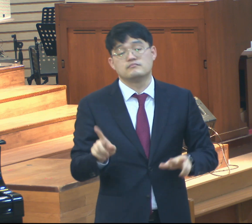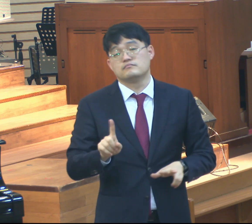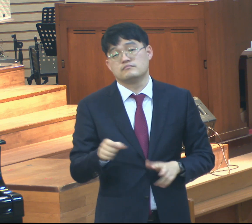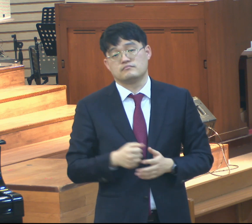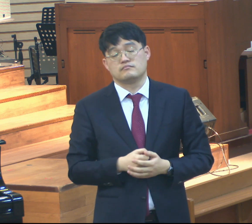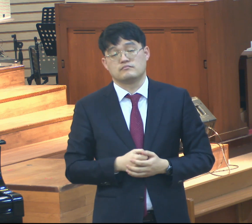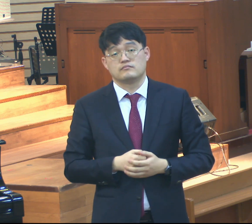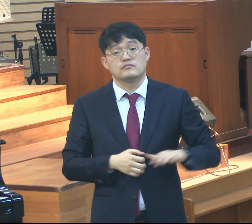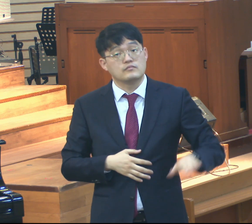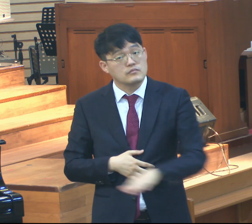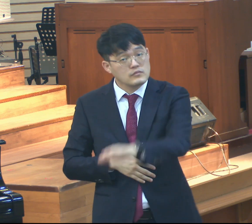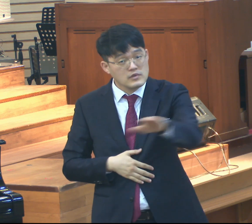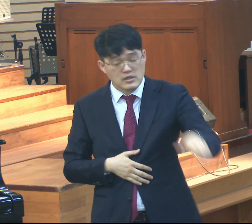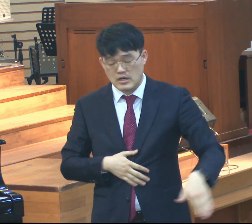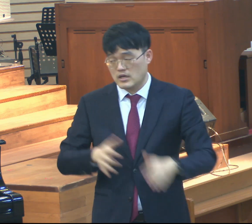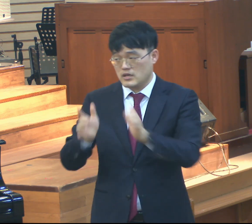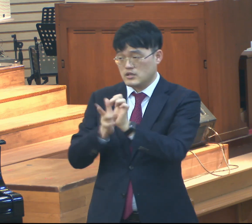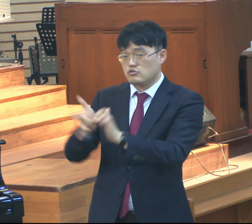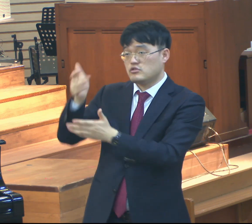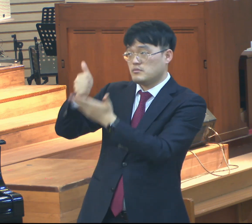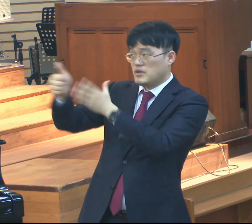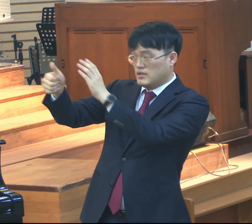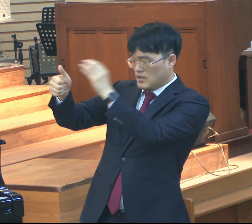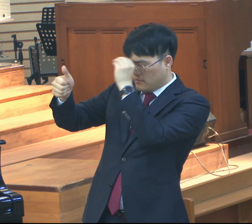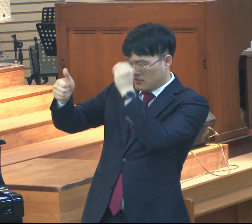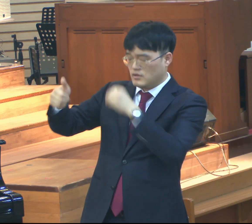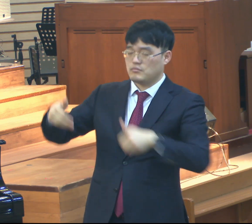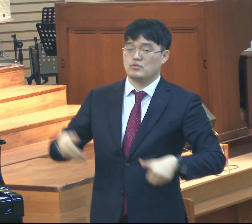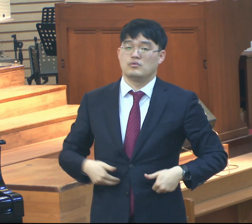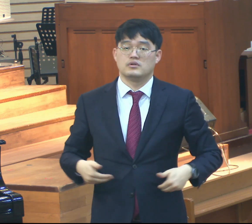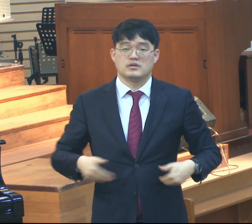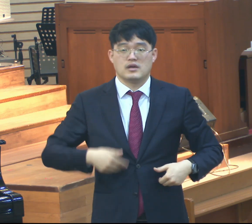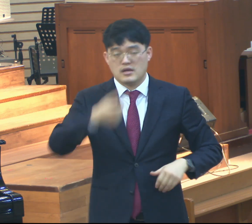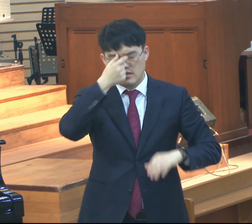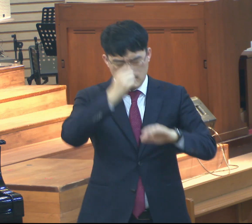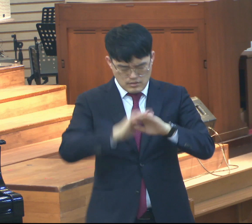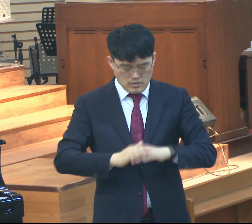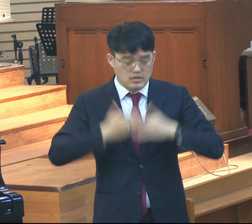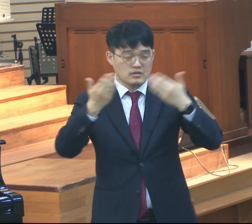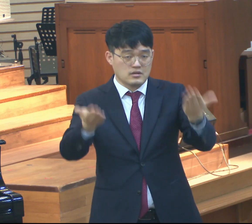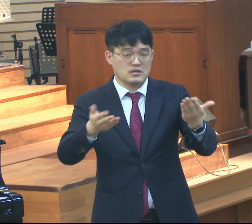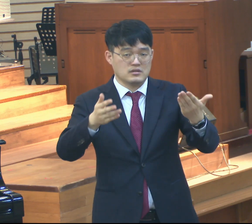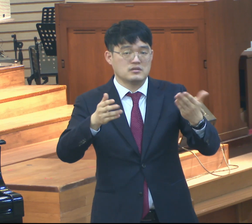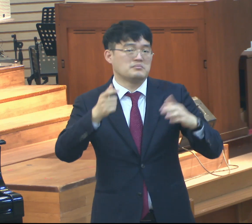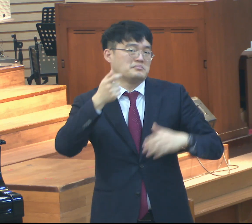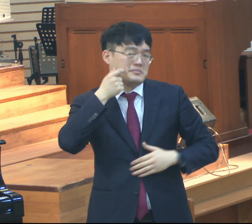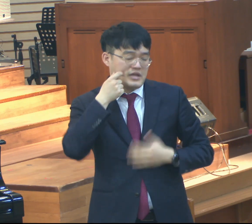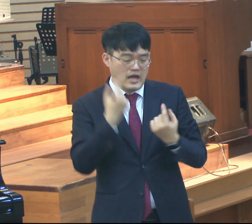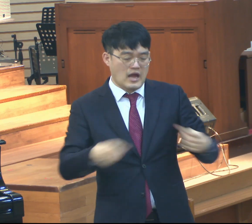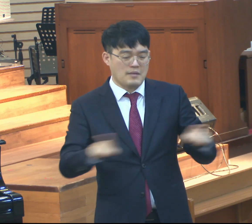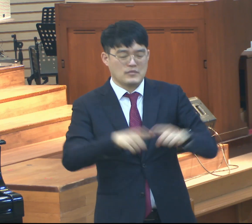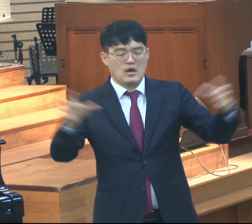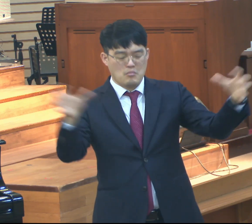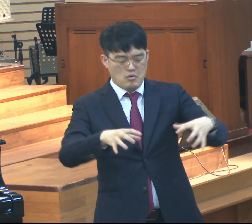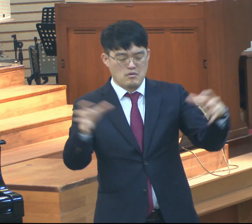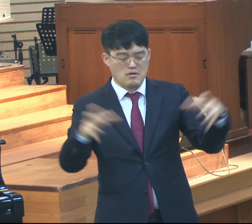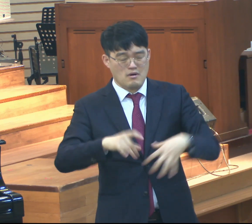우리가 예수를 닮아가야 한다는 것입니다. 예배를 드릴 수 없습니다. 함께 모이기가 어렵고 식당에서